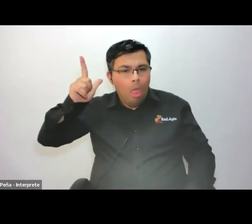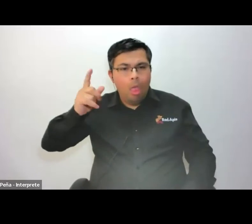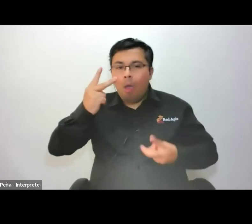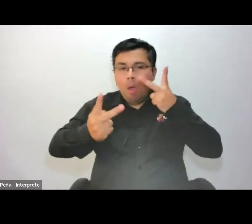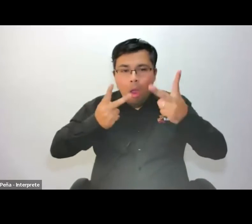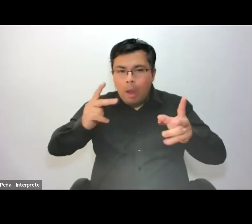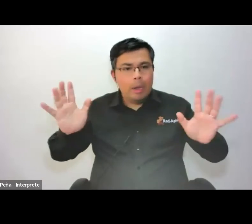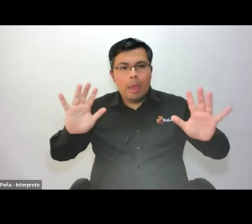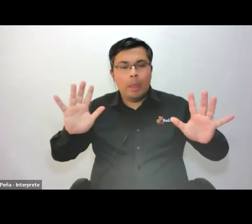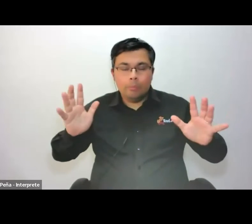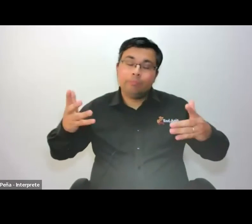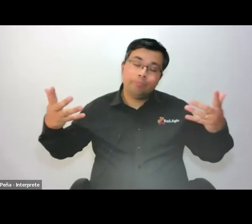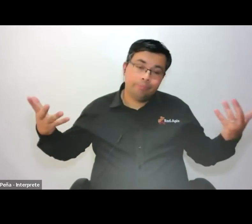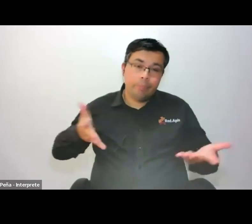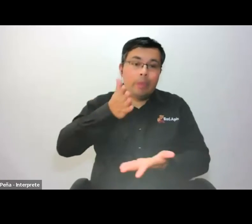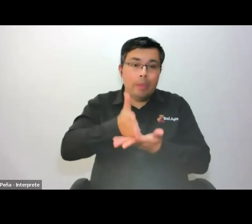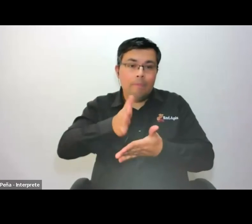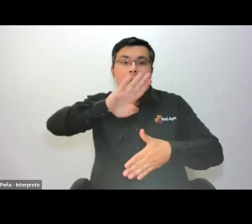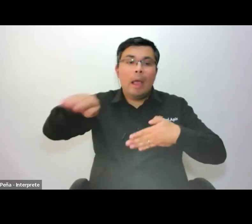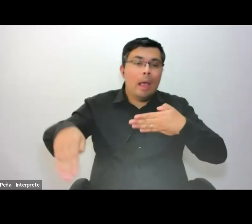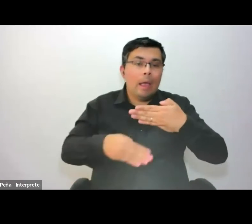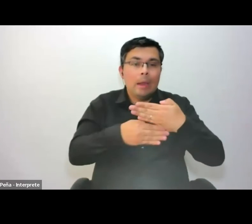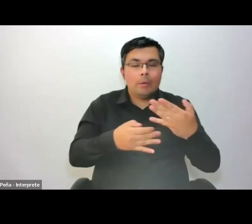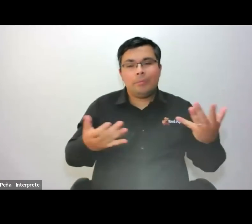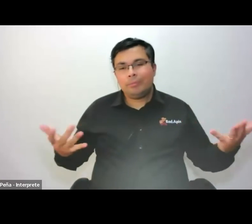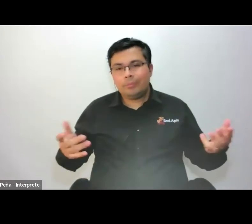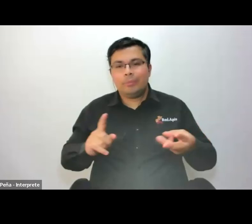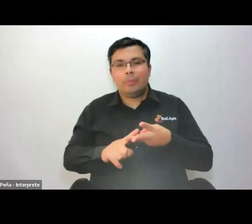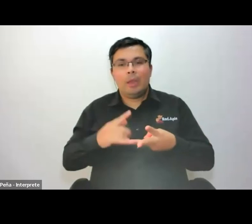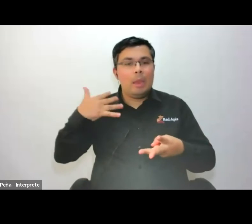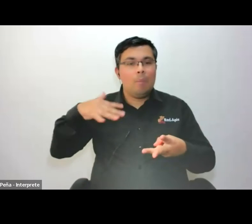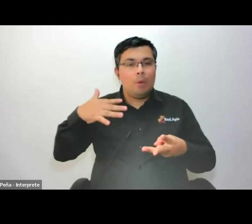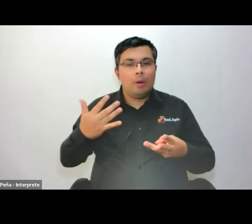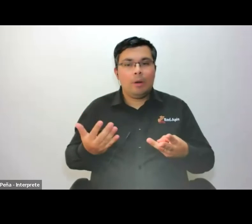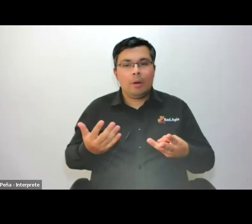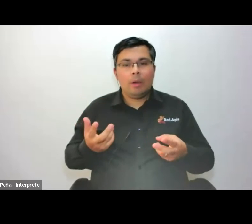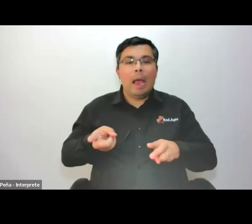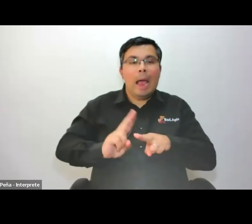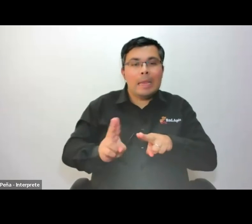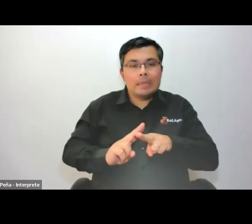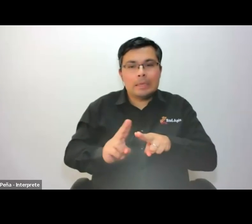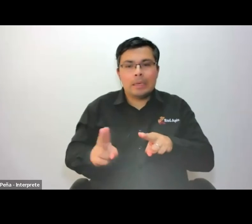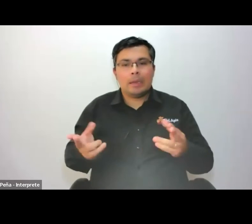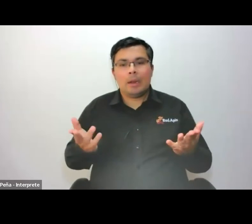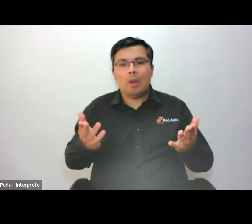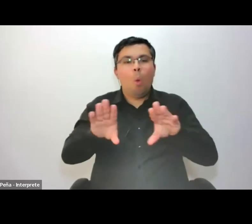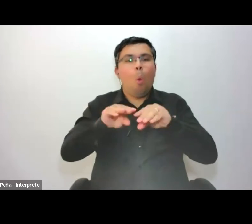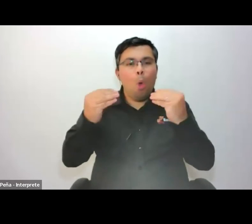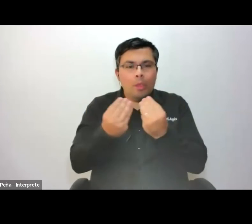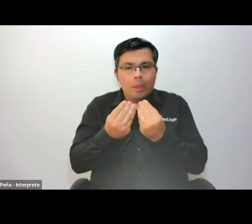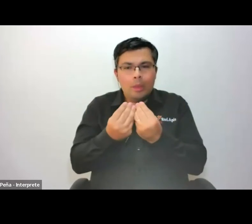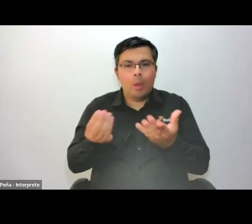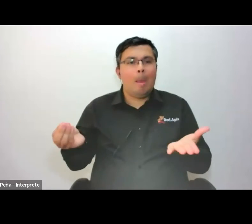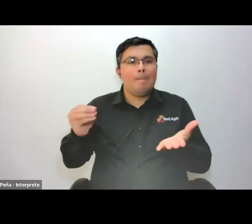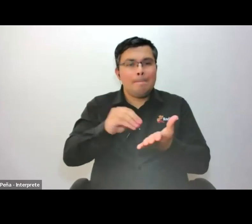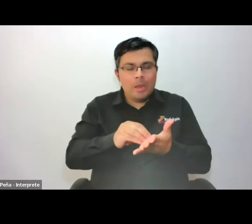es necesario favorecer un contenido que tenga mayor accesibilidad cognitiva, es posible. Si hemos de modificar el ámbito